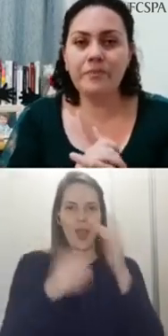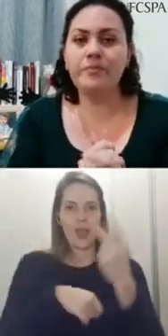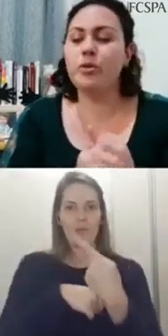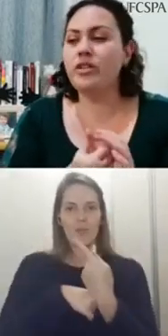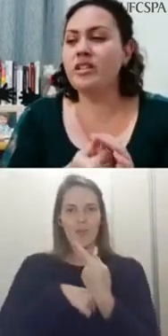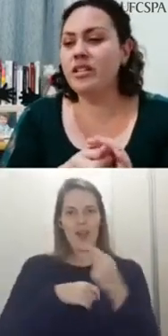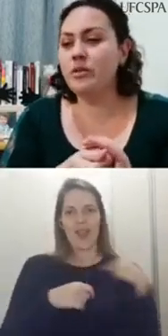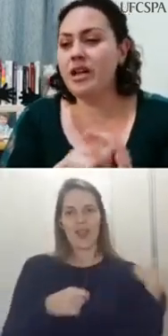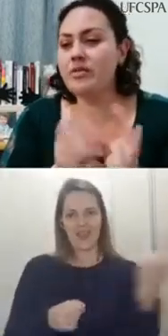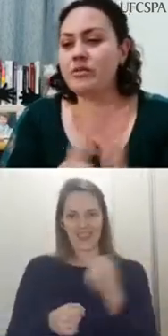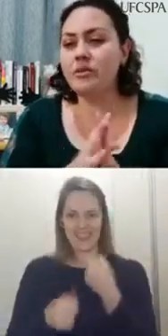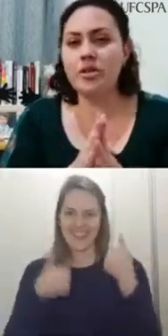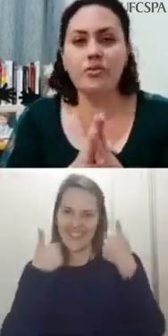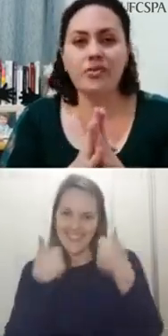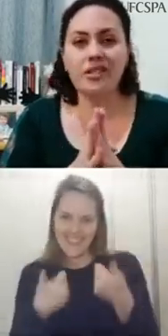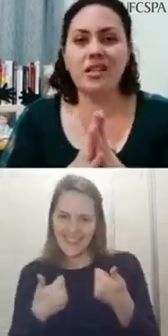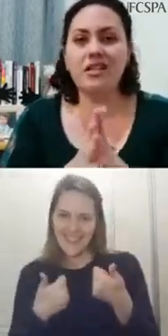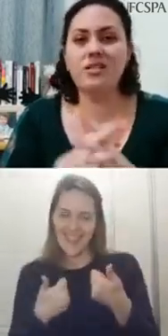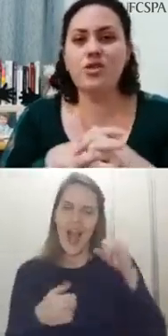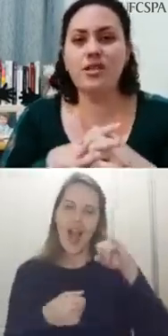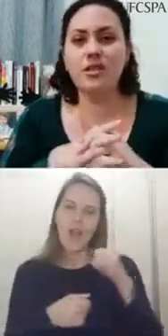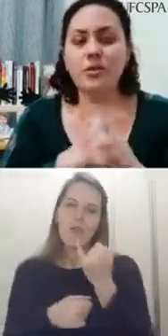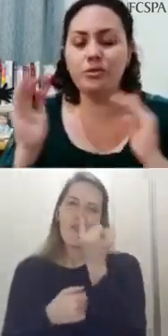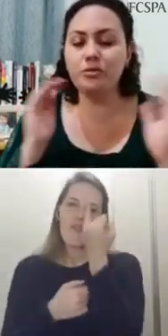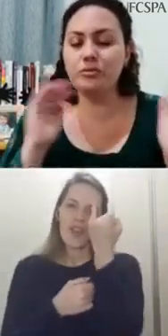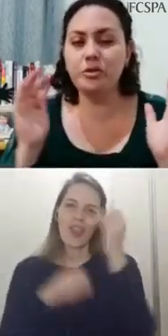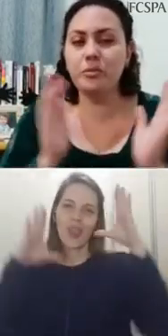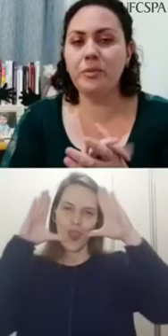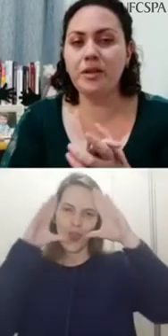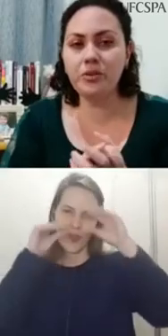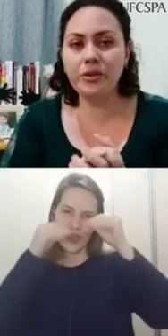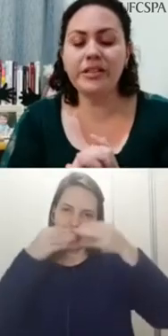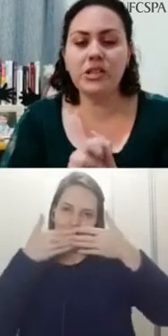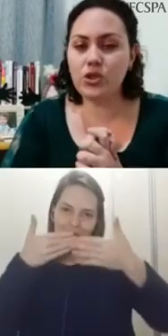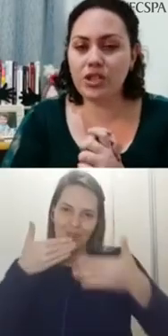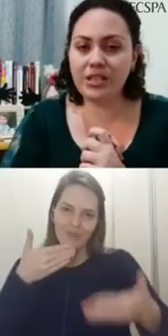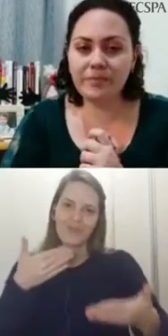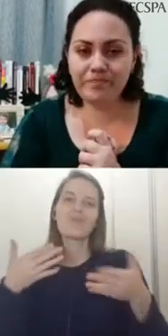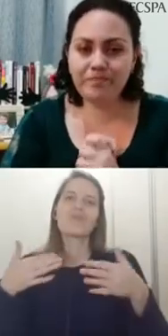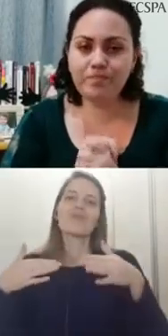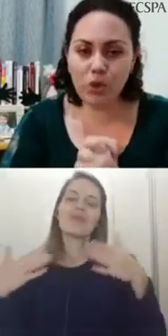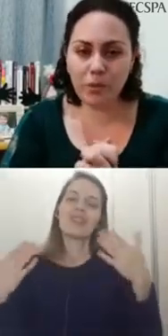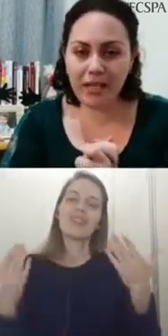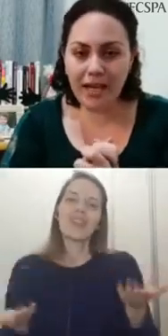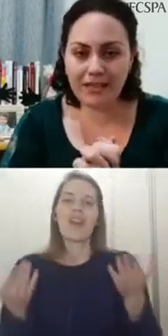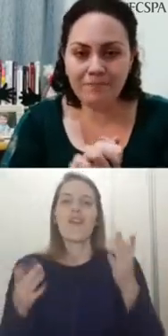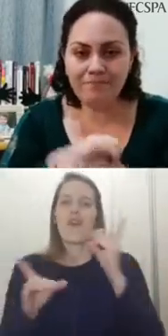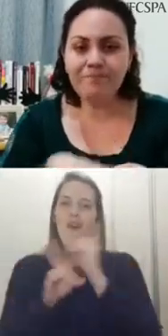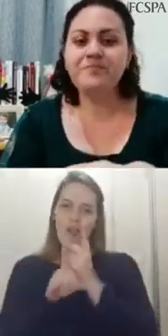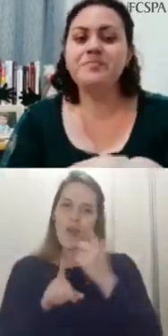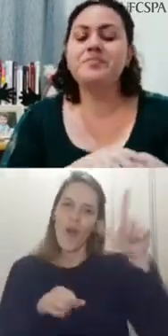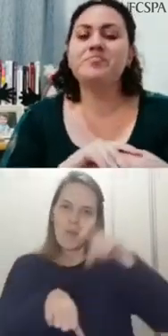isso. Aproveitem o resto da noite de vocês e a gente se encontra em algum outro momento. Shana, muito